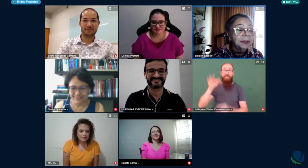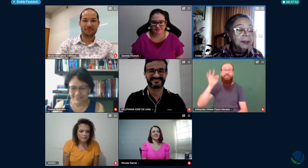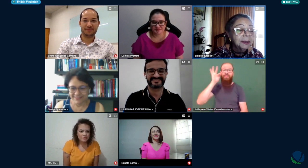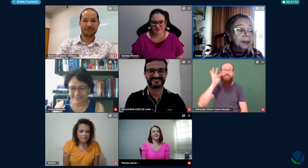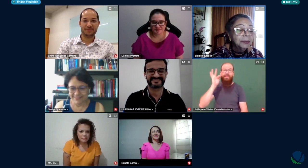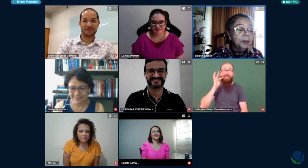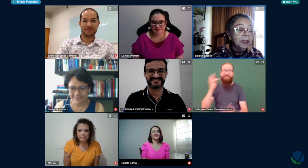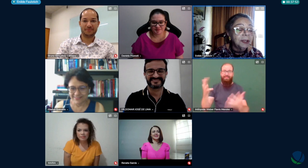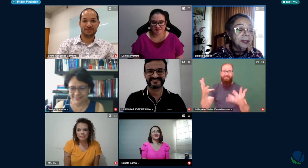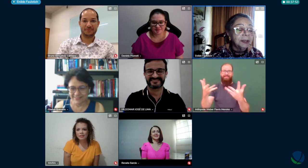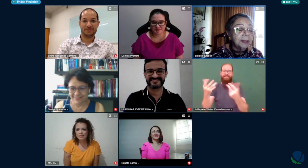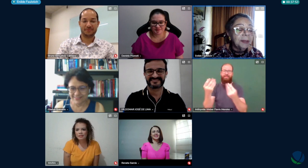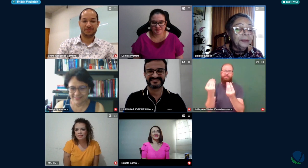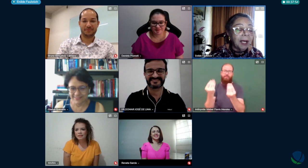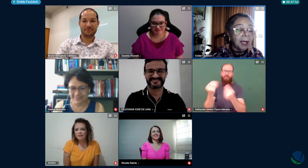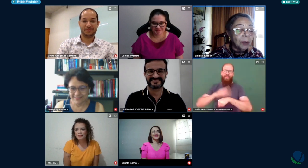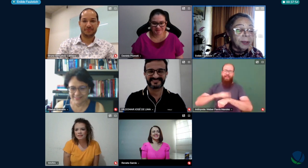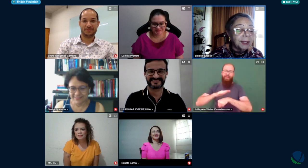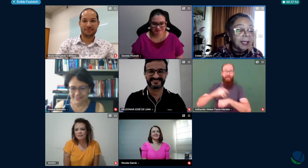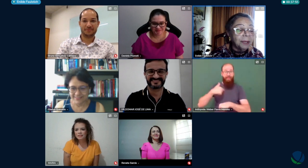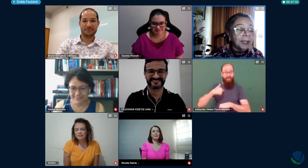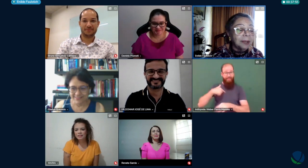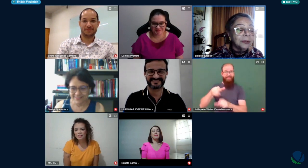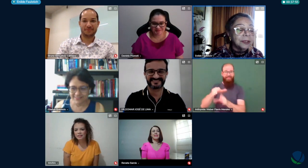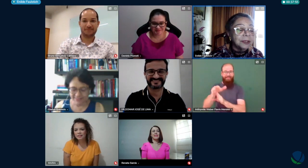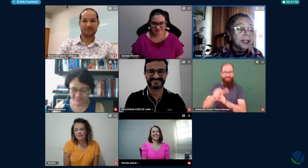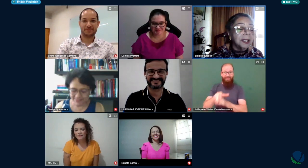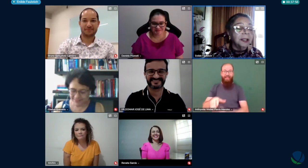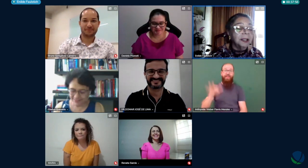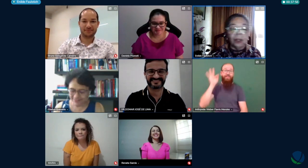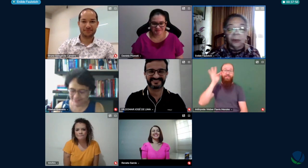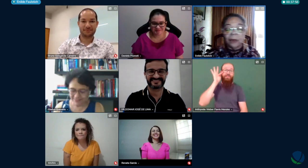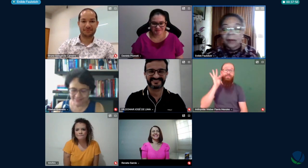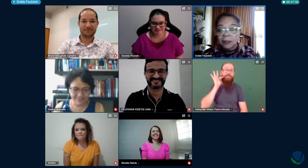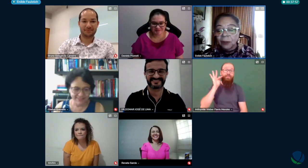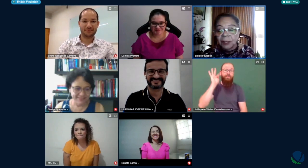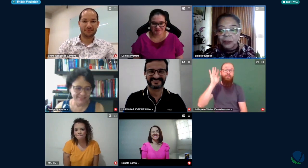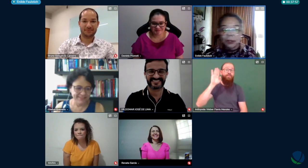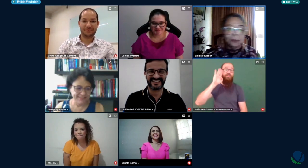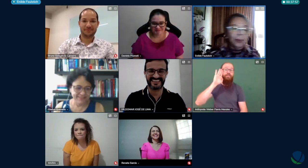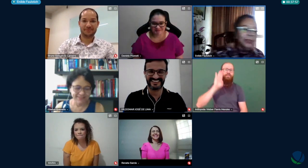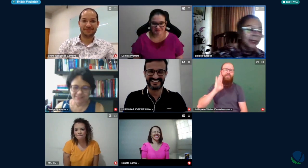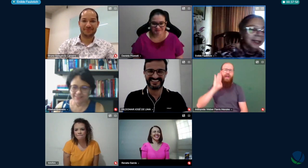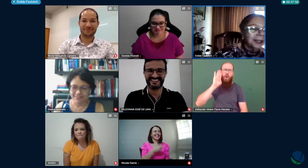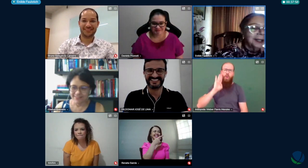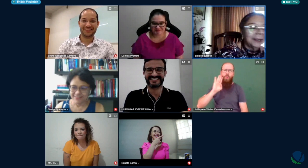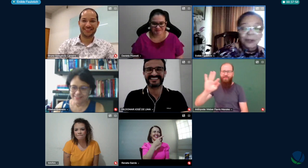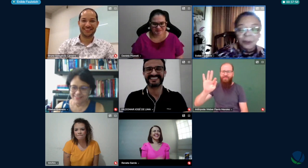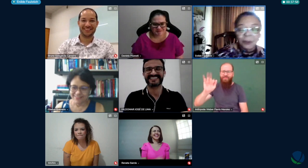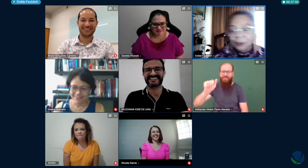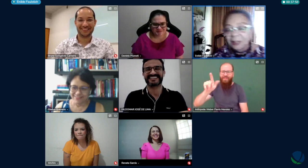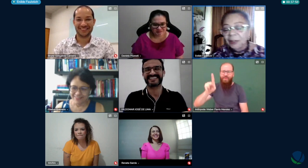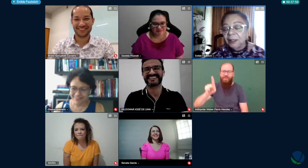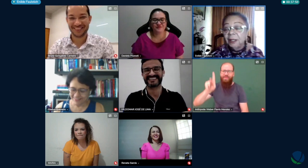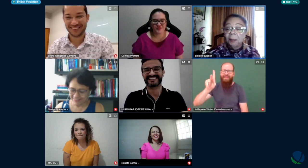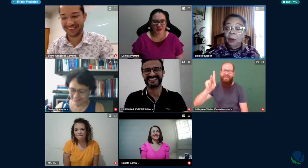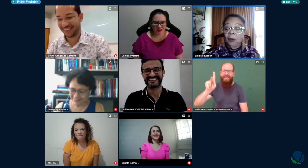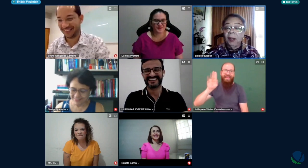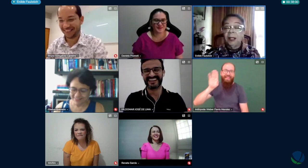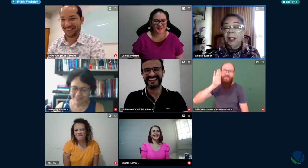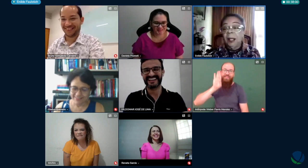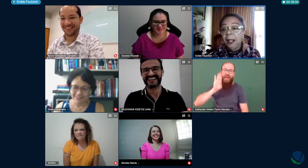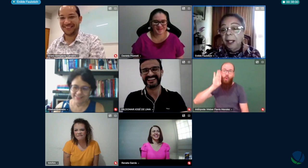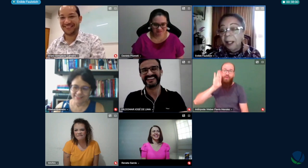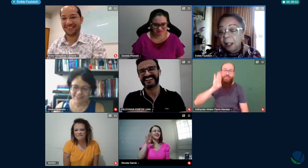tempo. Foi me orientando também. Falk, quero falar com você, querida. Agora eu vou ficar com coisa com a lista, não pode. São os surdos ali, ó.